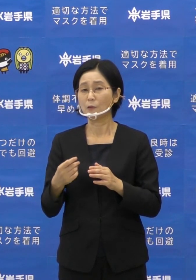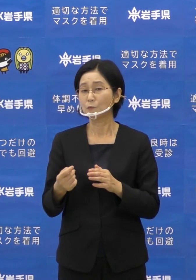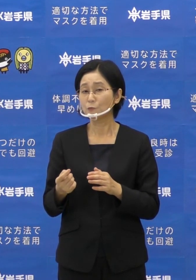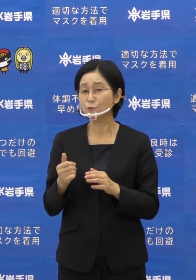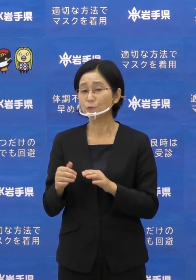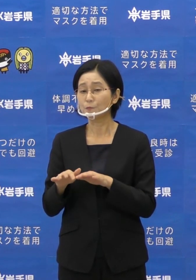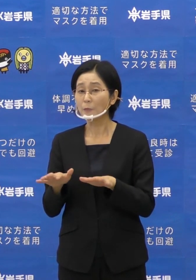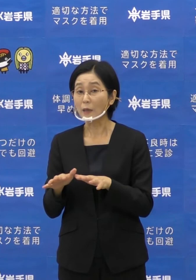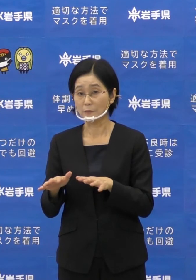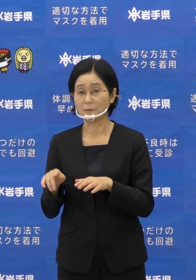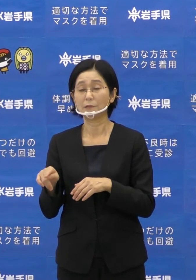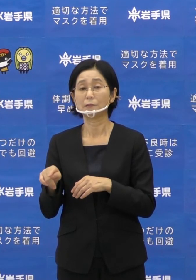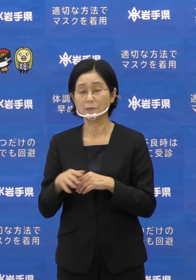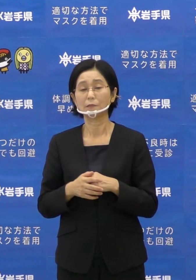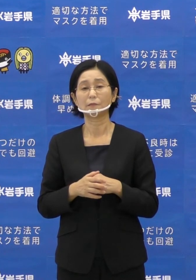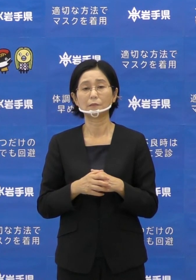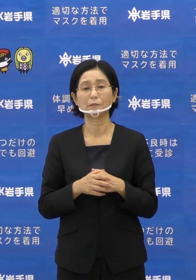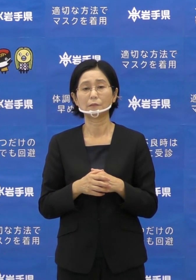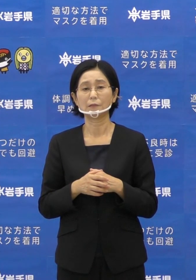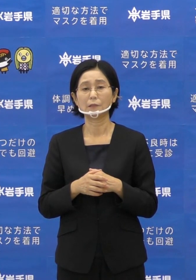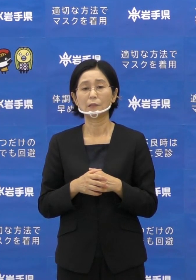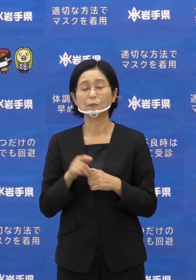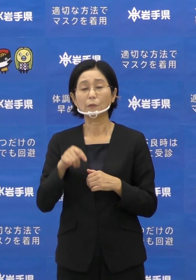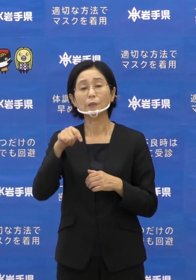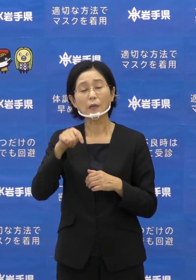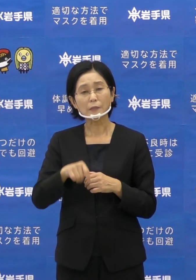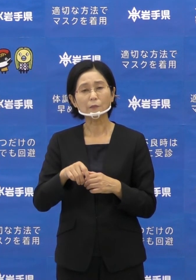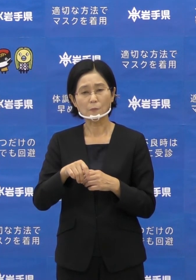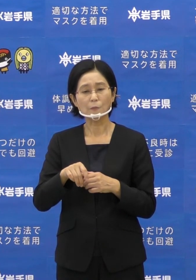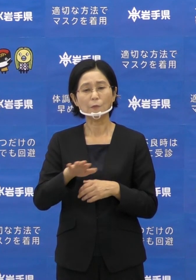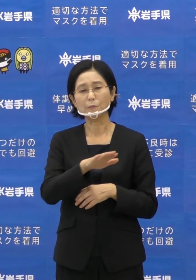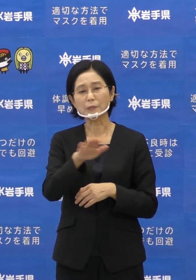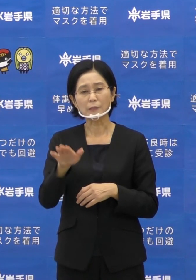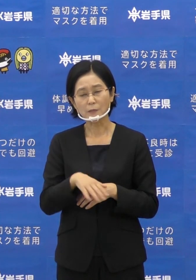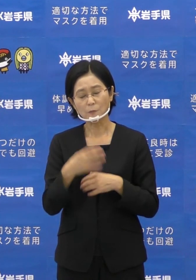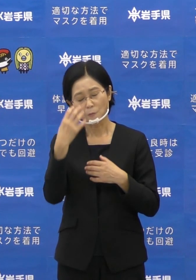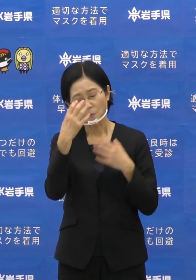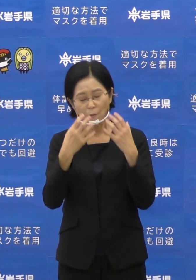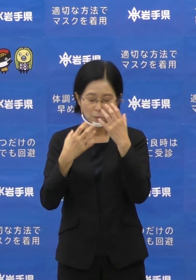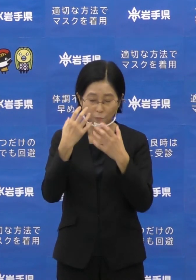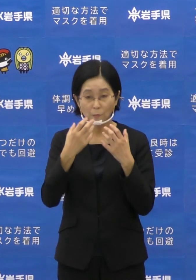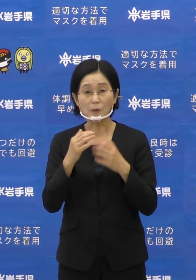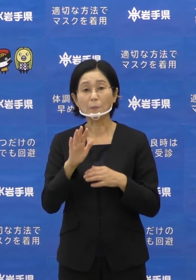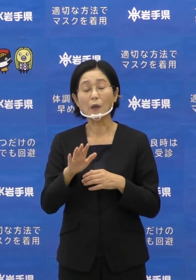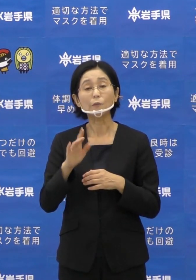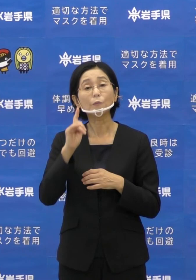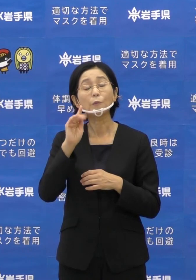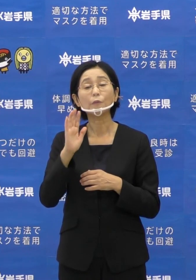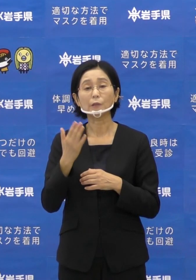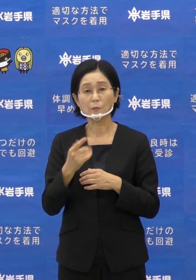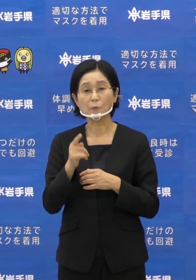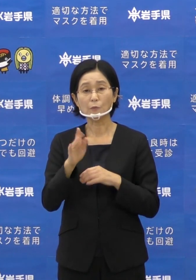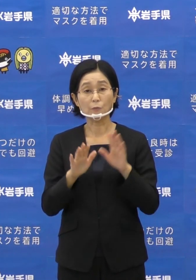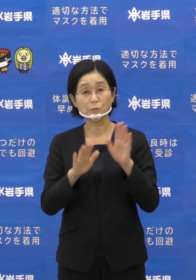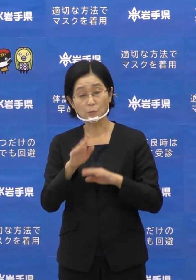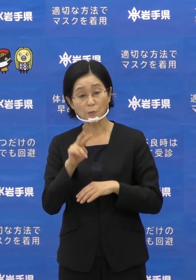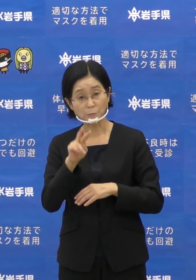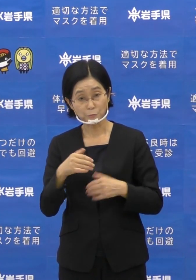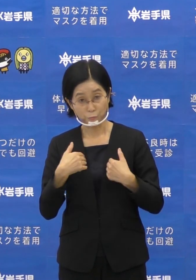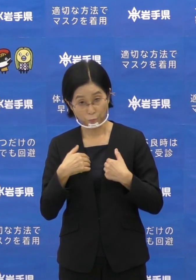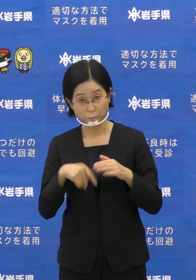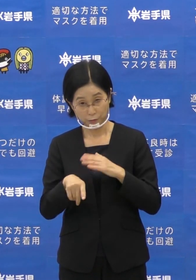ると混乱もあると思うんです。そのあたりはやはり、しばらく様子を見なければいけないというところもあるでしょうか。